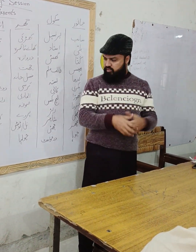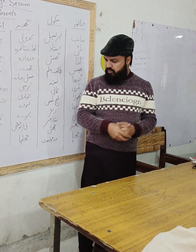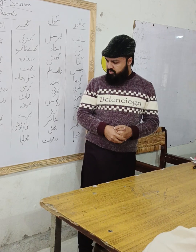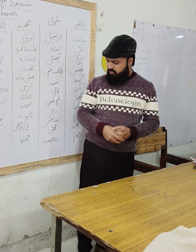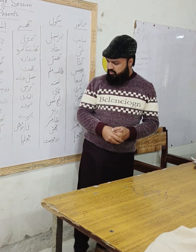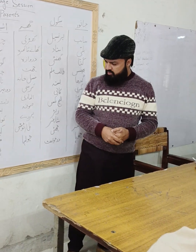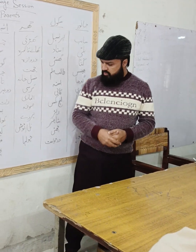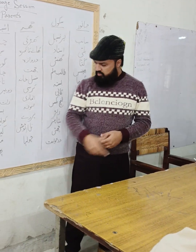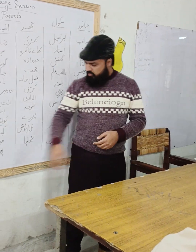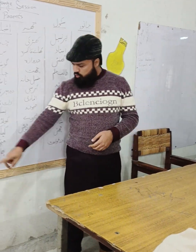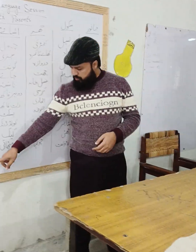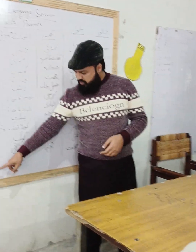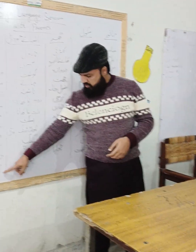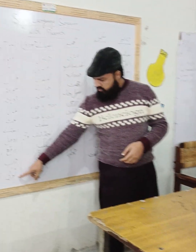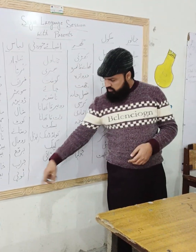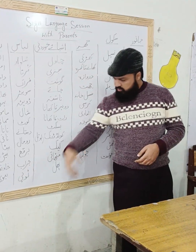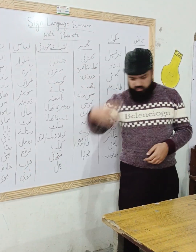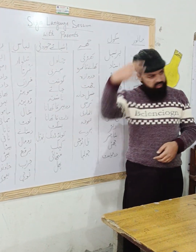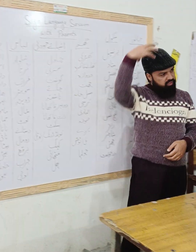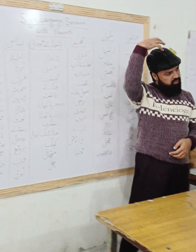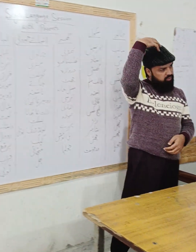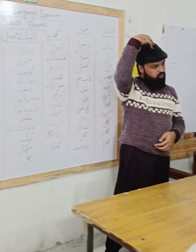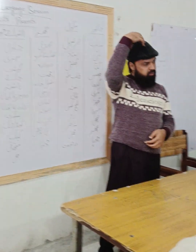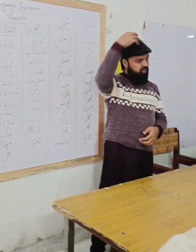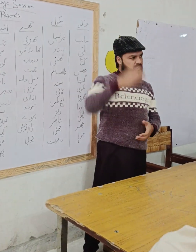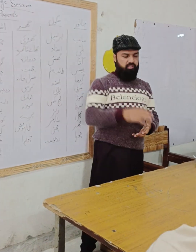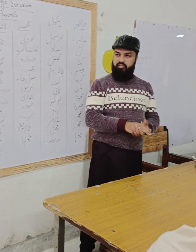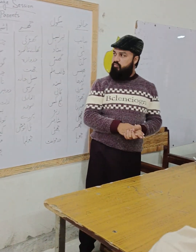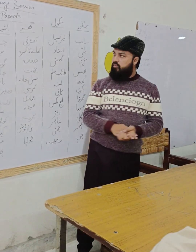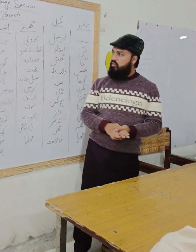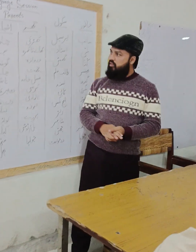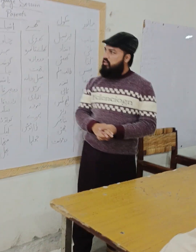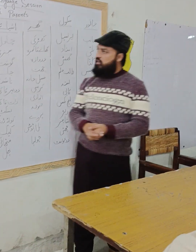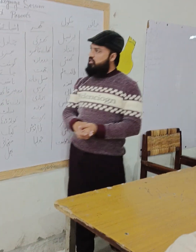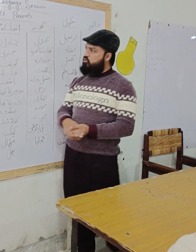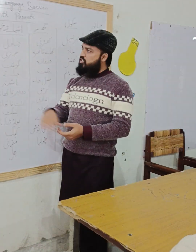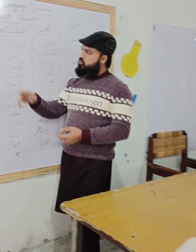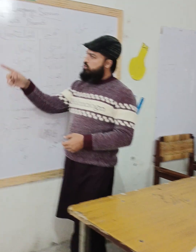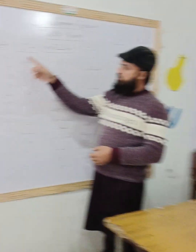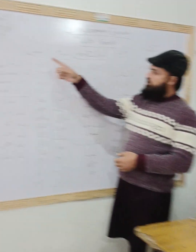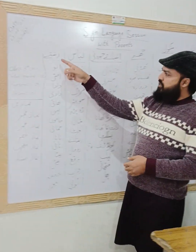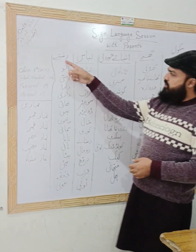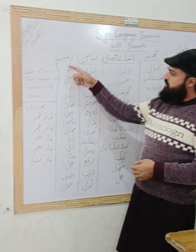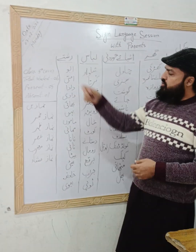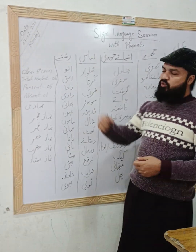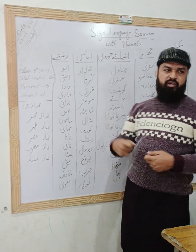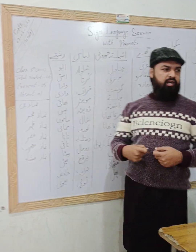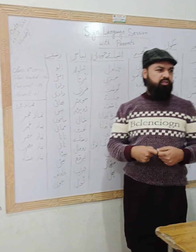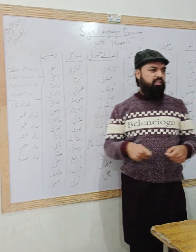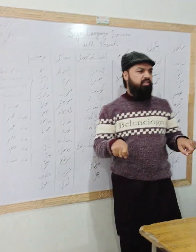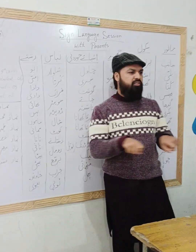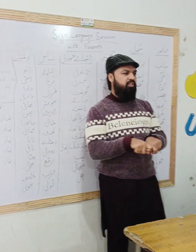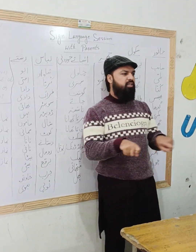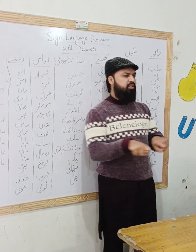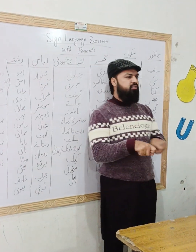पहनी जाएगी। टोपी है तो ये टोपी आ जाएगी। आगे कुछ रिश्तों के इशारे हैं, रिश्तों का क्या होता है कि ये इशारा